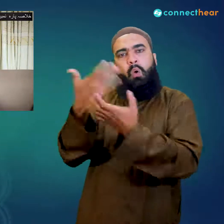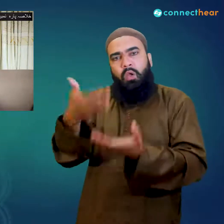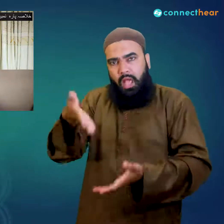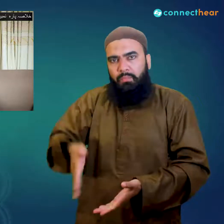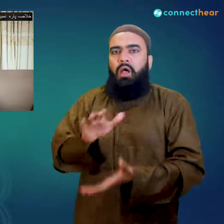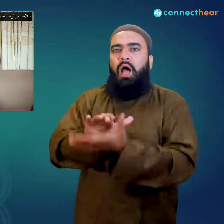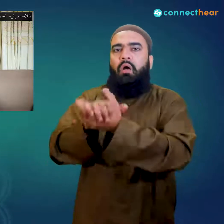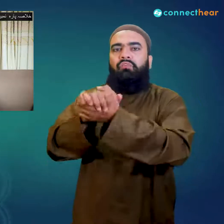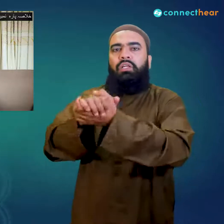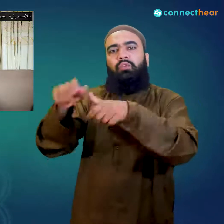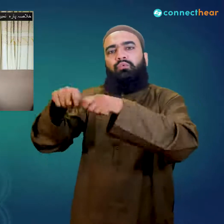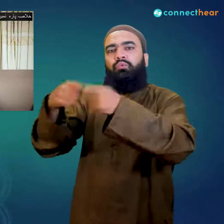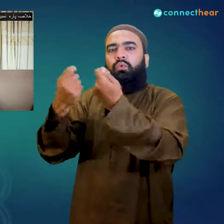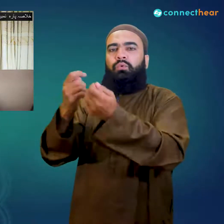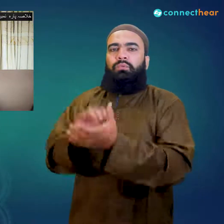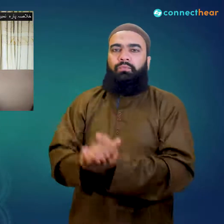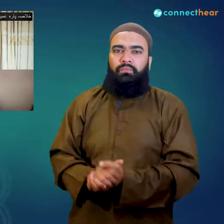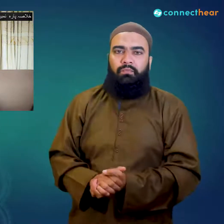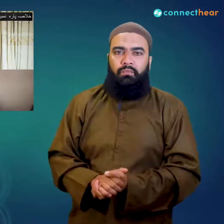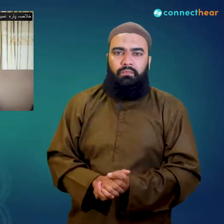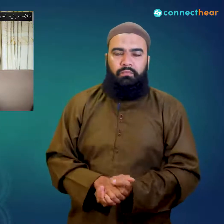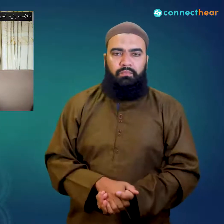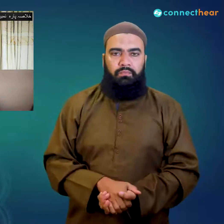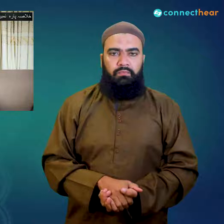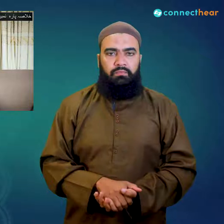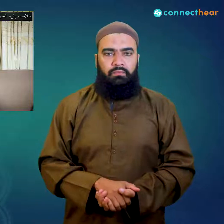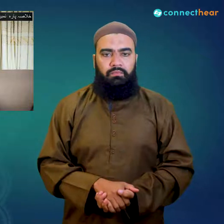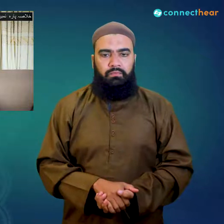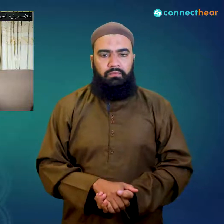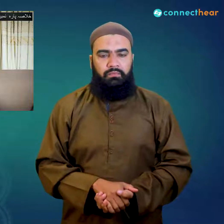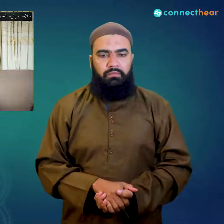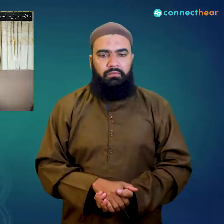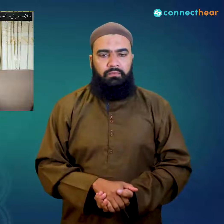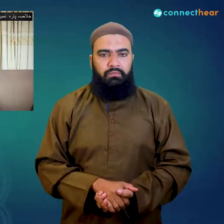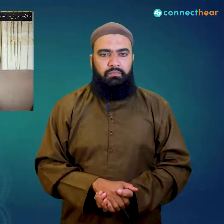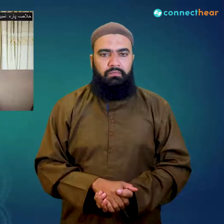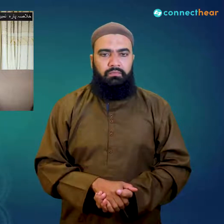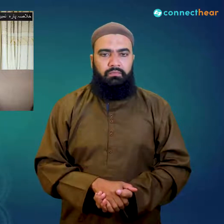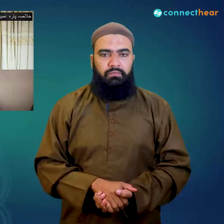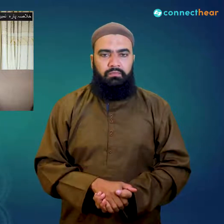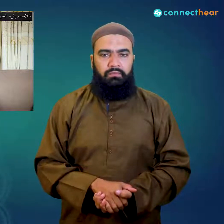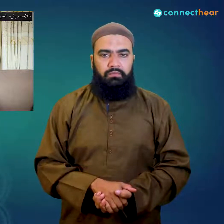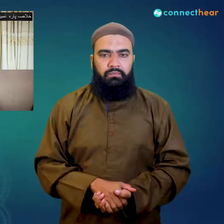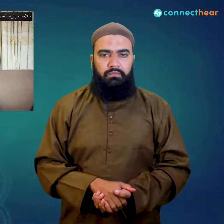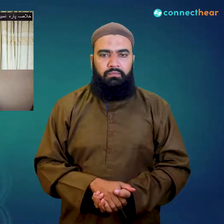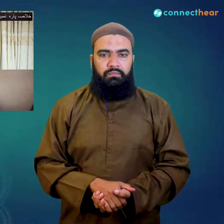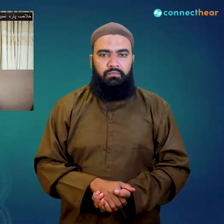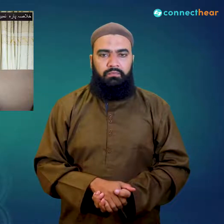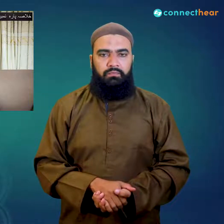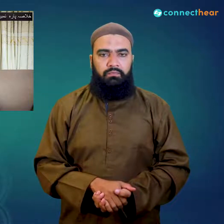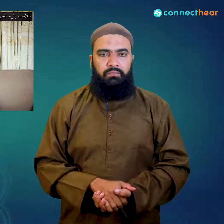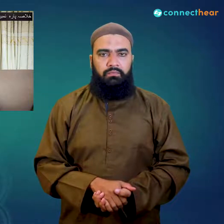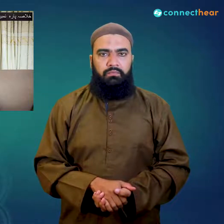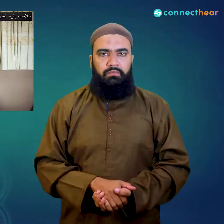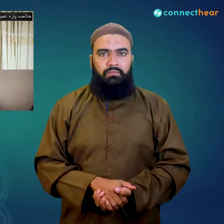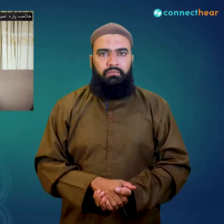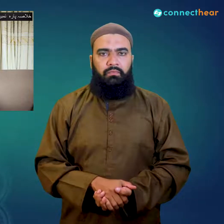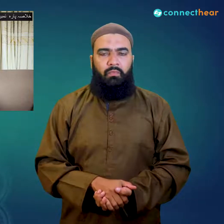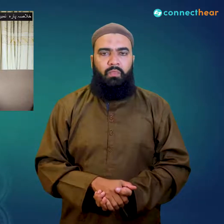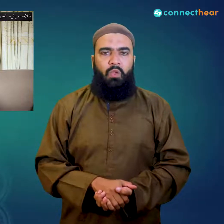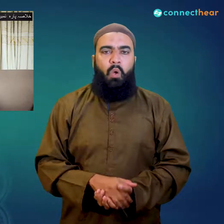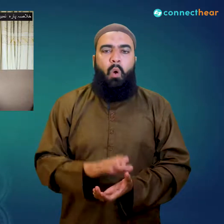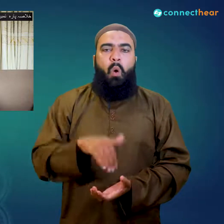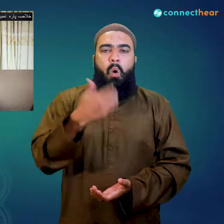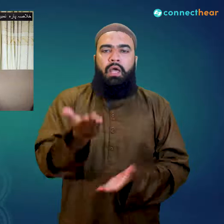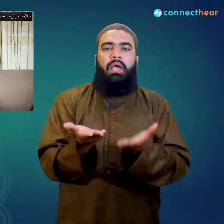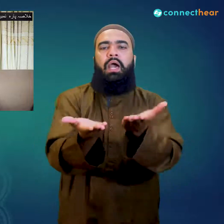توڑ دیا۔ الذین ینقضون عہد اللہ من بعد میثاقہ ویقطعون ما امر اللہ بہ، اور آخرت میں یہ